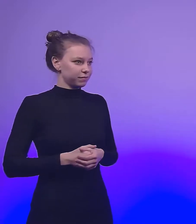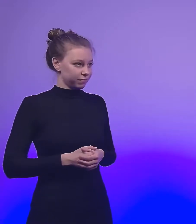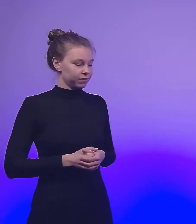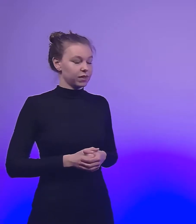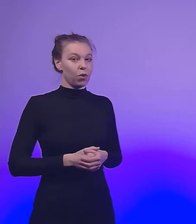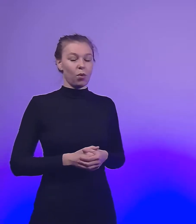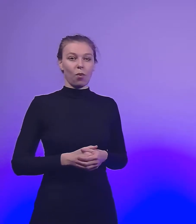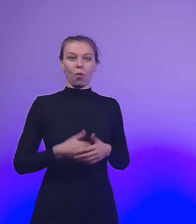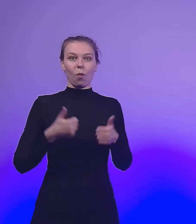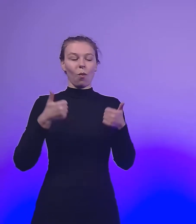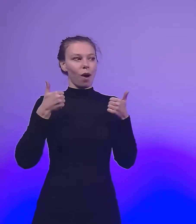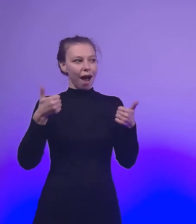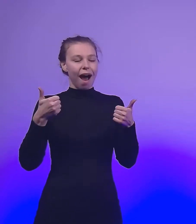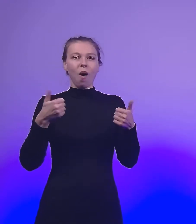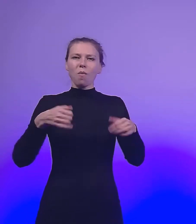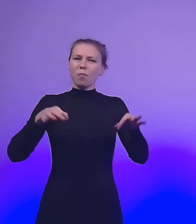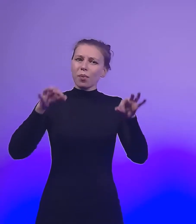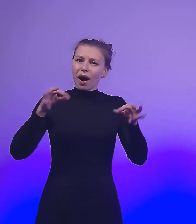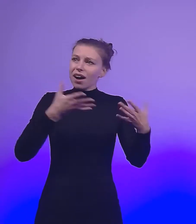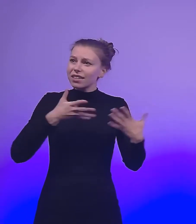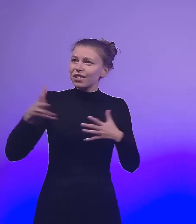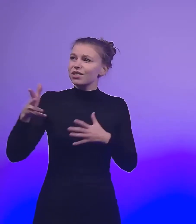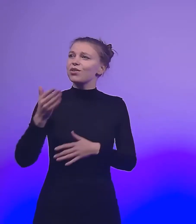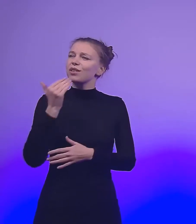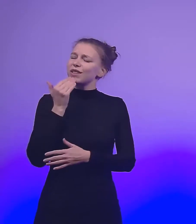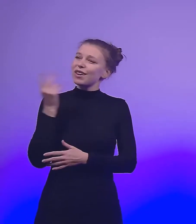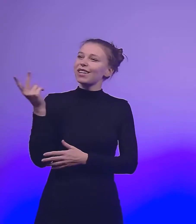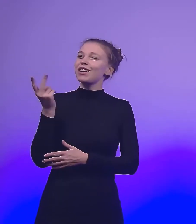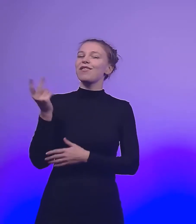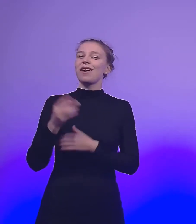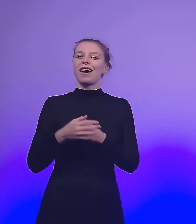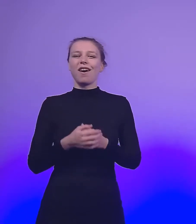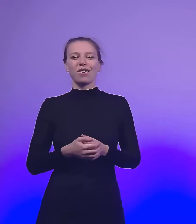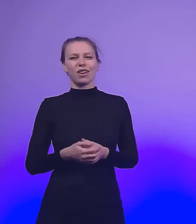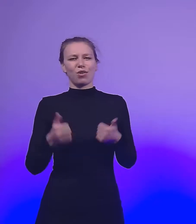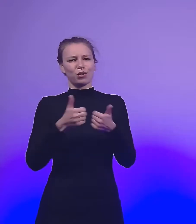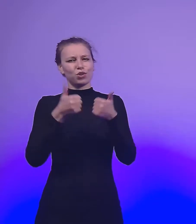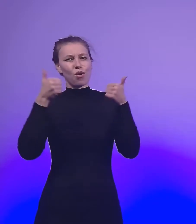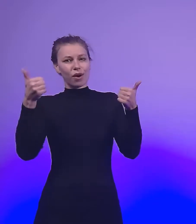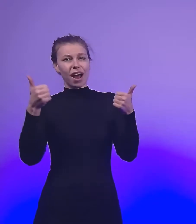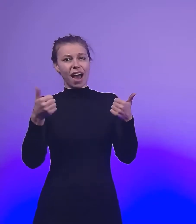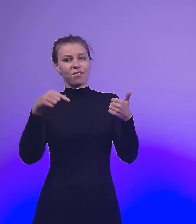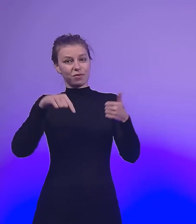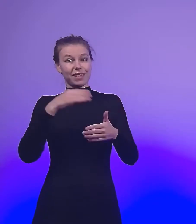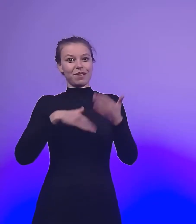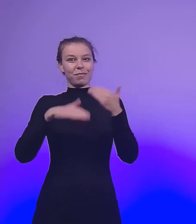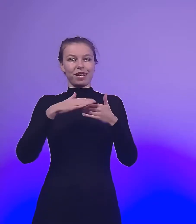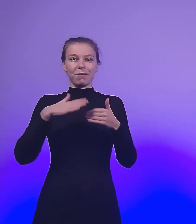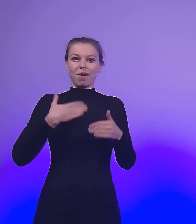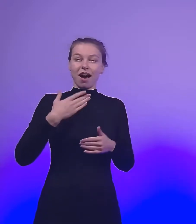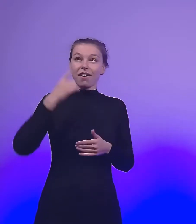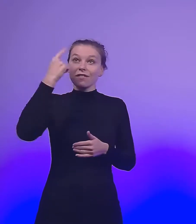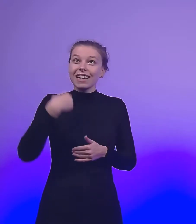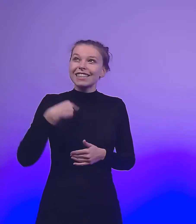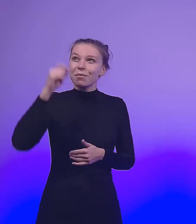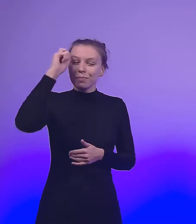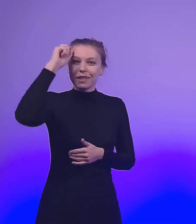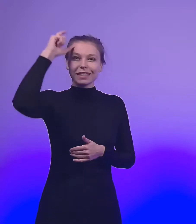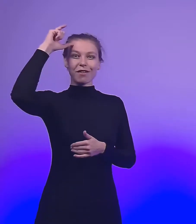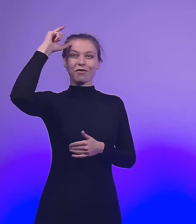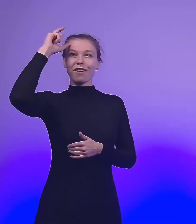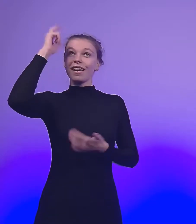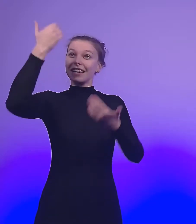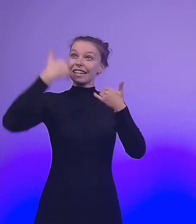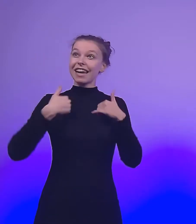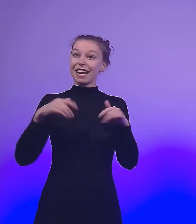verder. Wauw, prachtig gezongen. Dank jullie wel. En wat ontzettend gaaf dat we dat mogen weten en beseffen. Dat de Heer